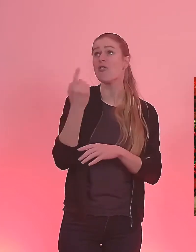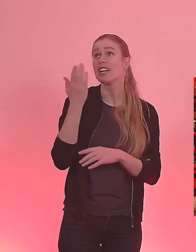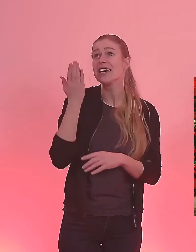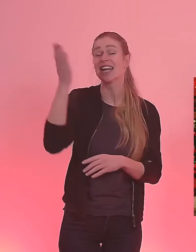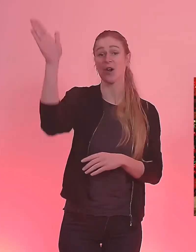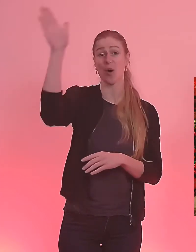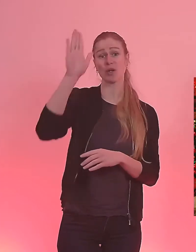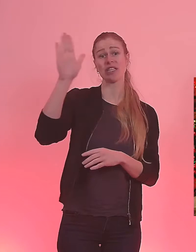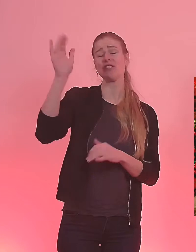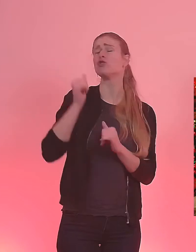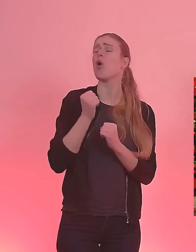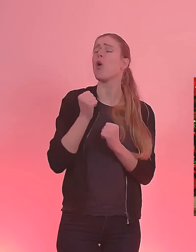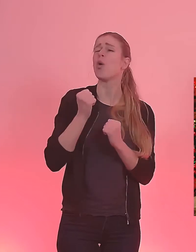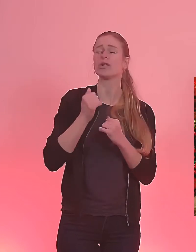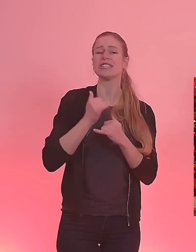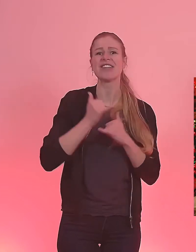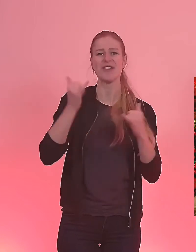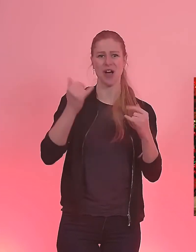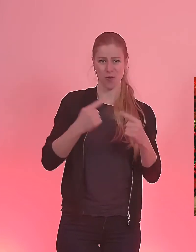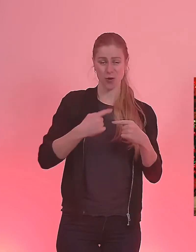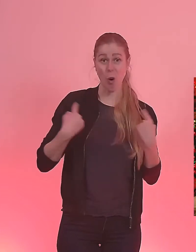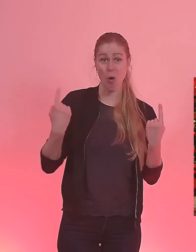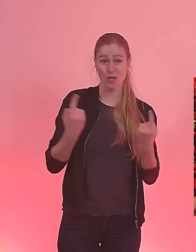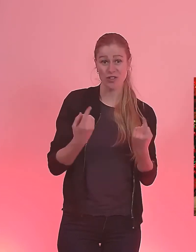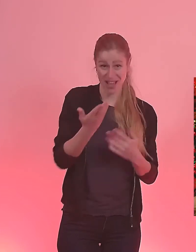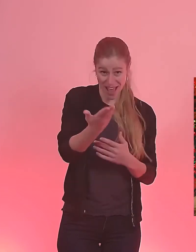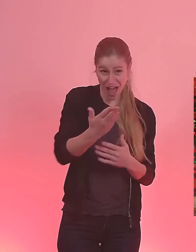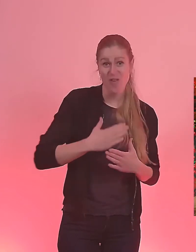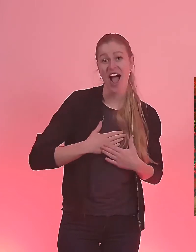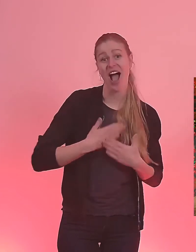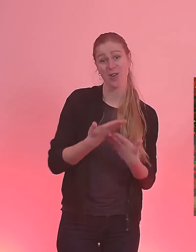zo ontzettend veel van ons en van jou houdt.